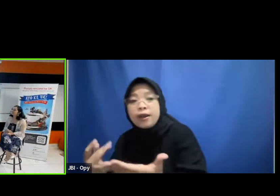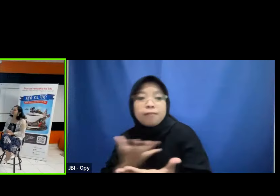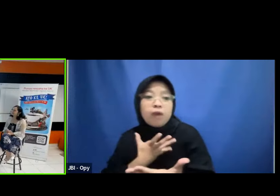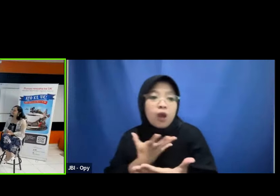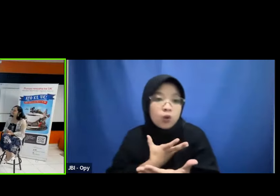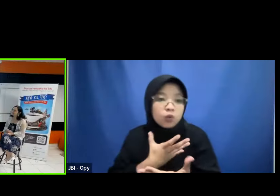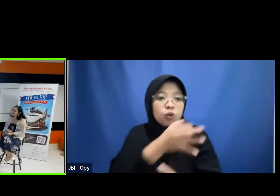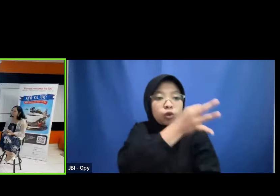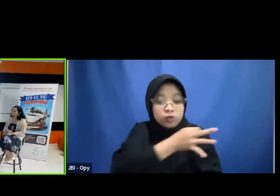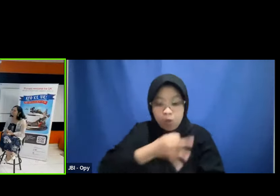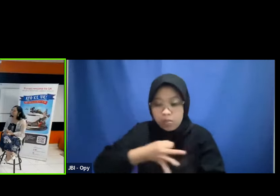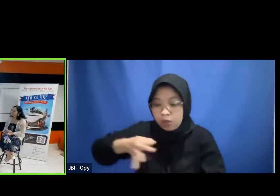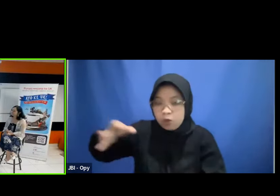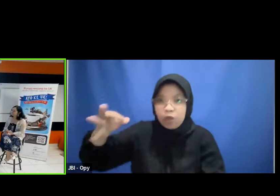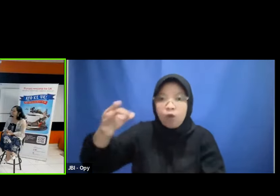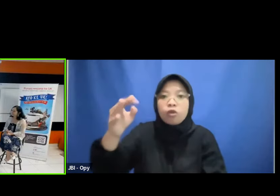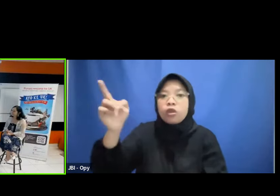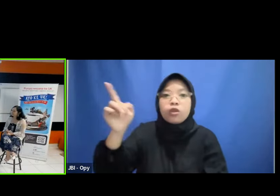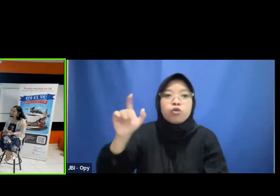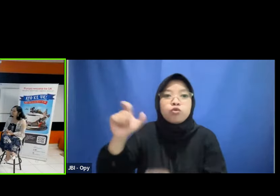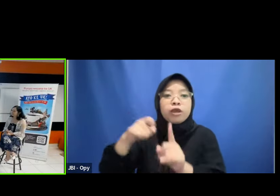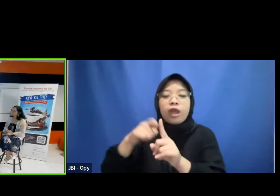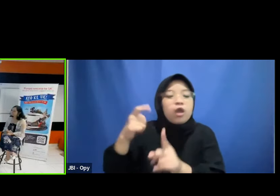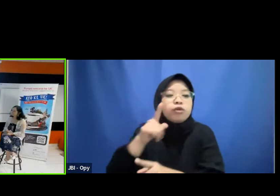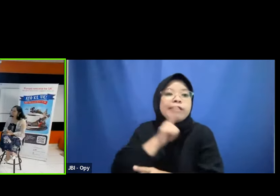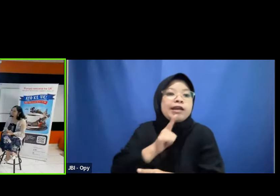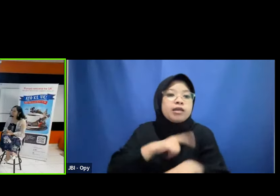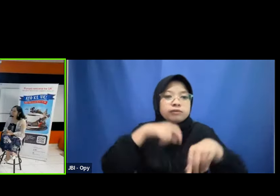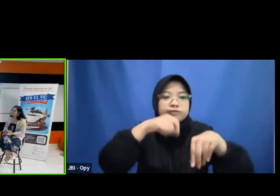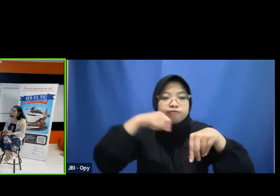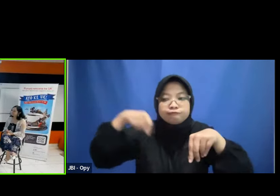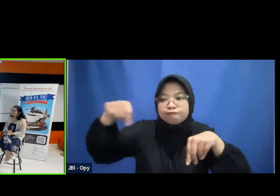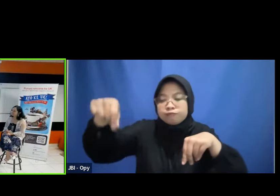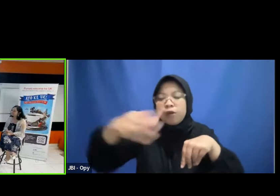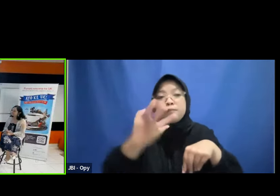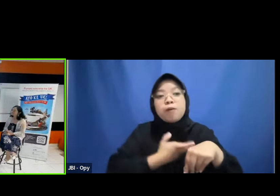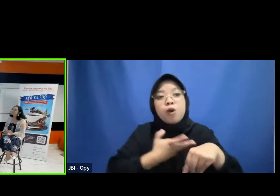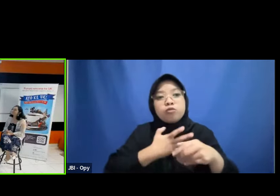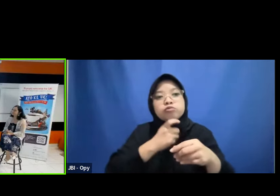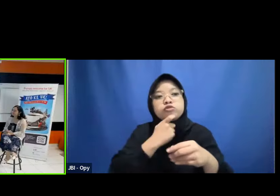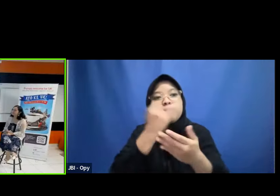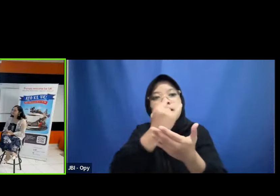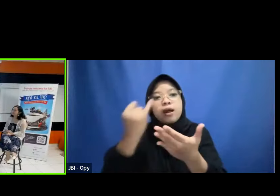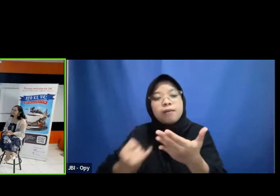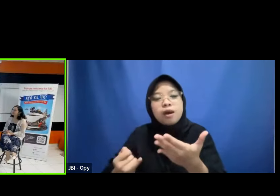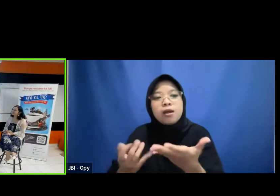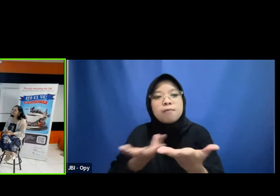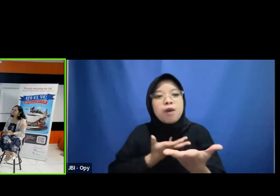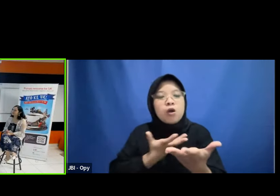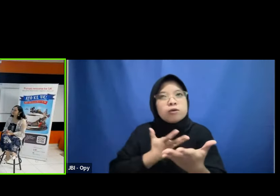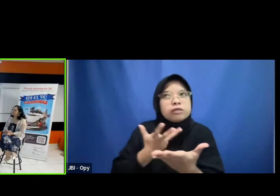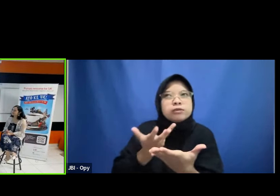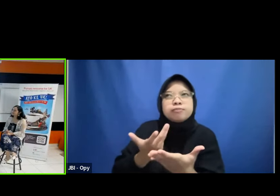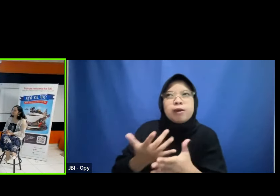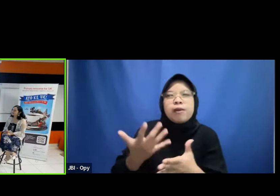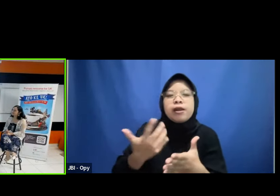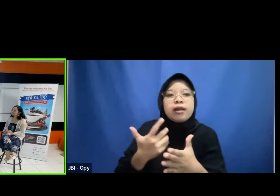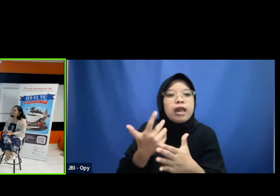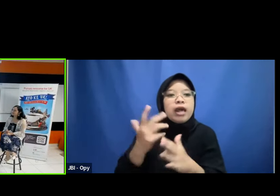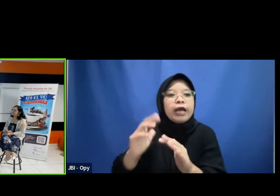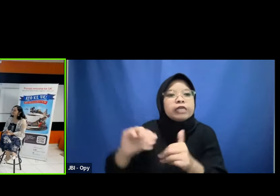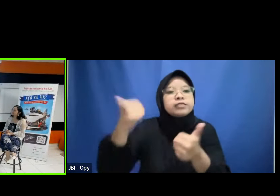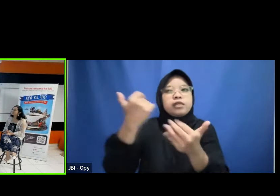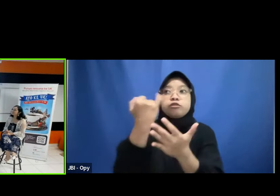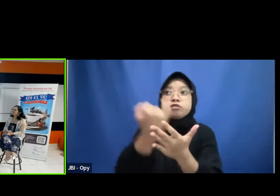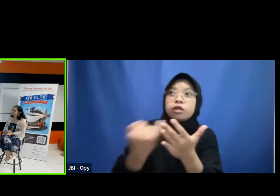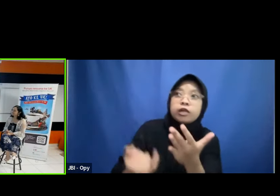beberapa kota di UK atau Landmark dan aku pengin ngegambar itu untuk ya kayak my own Illustration gitu loh my own apa sih